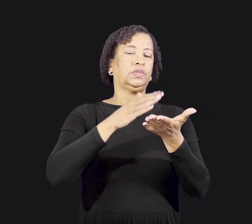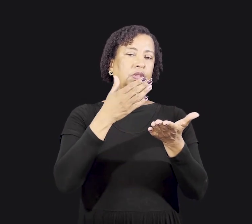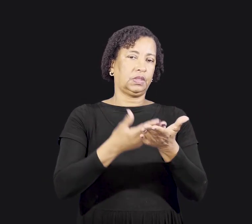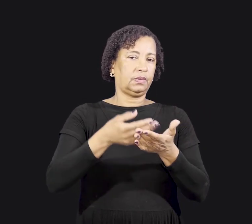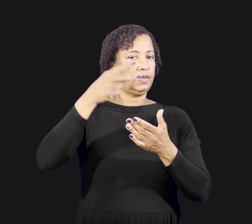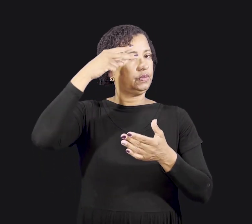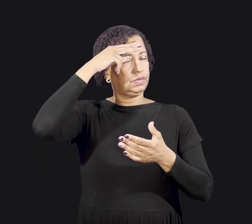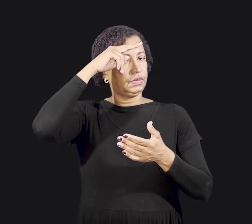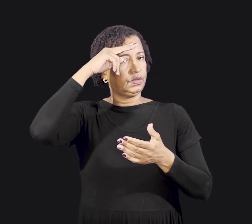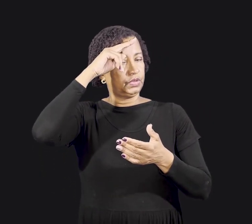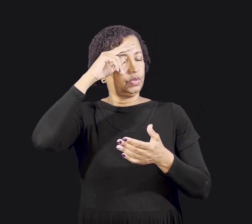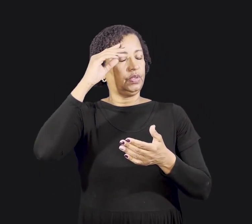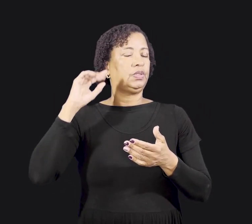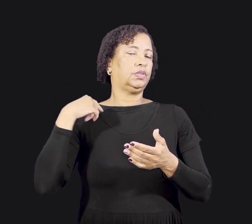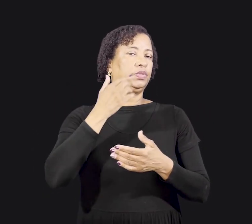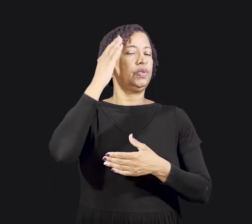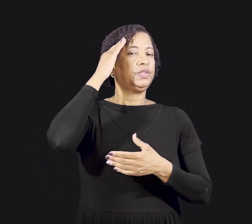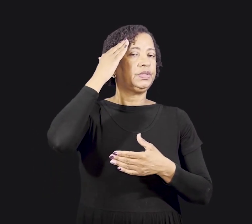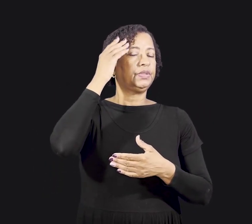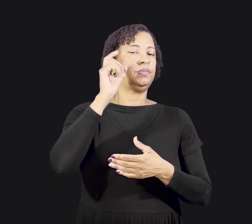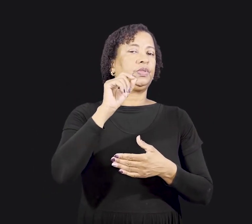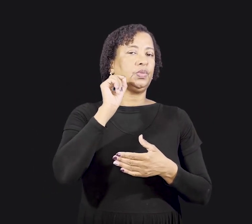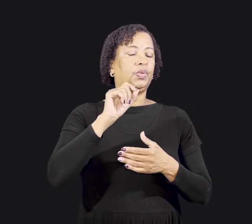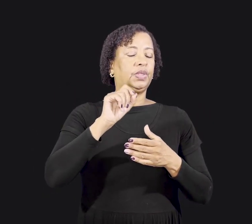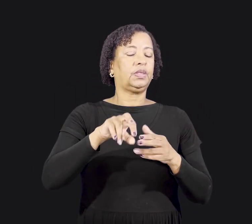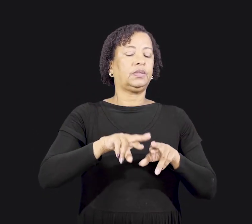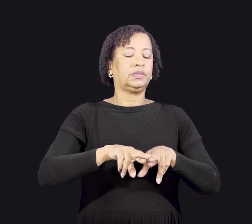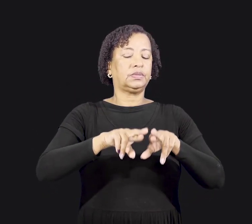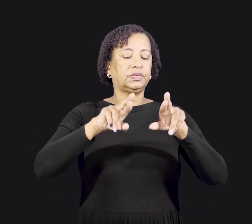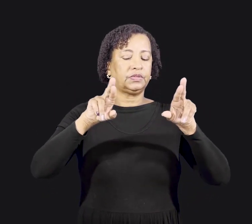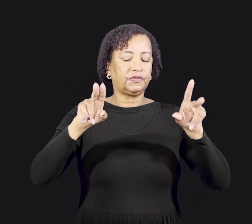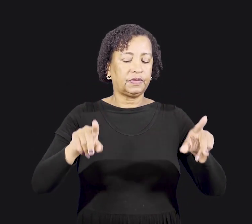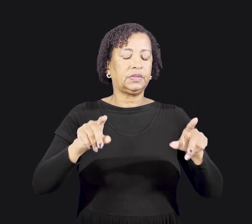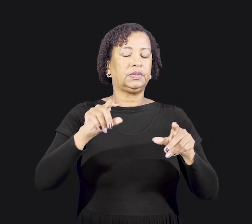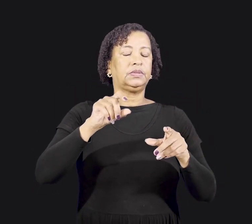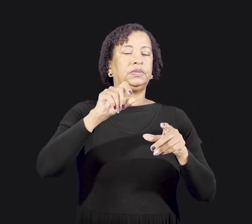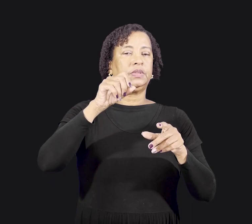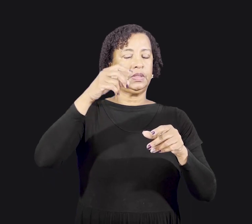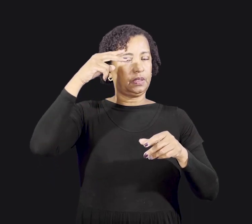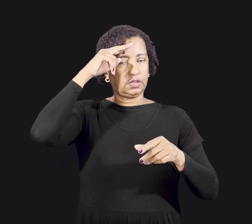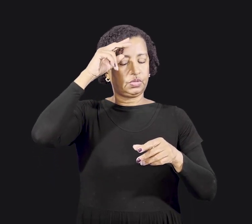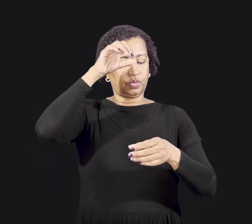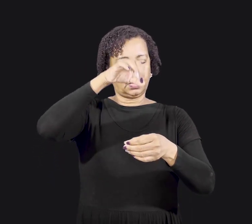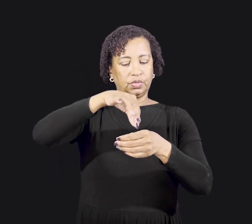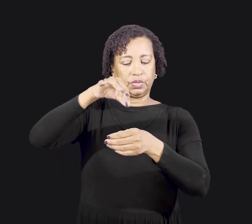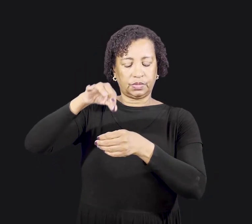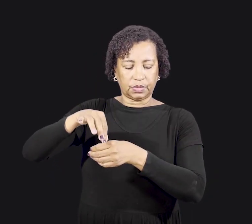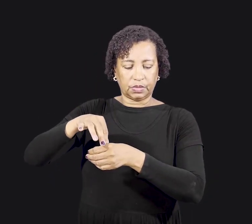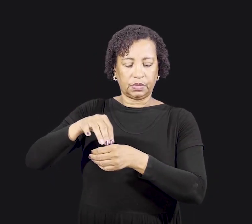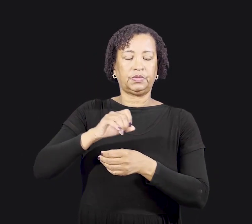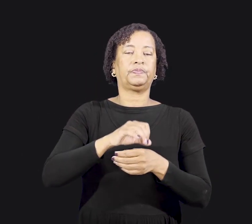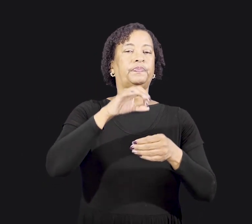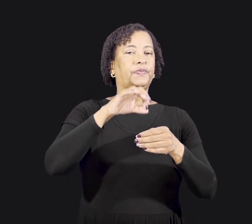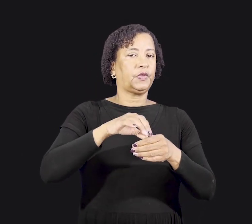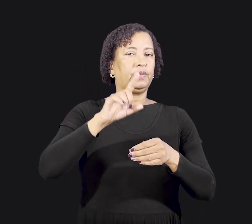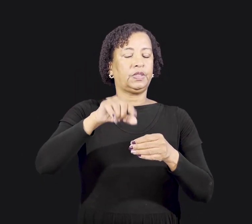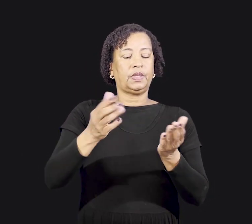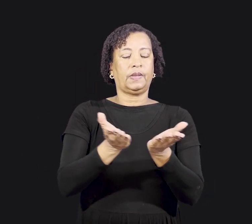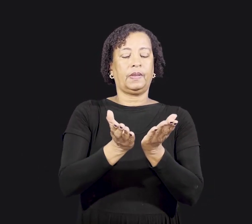interpretação dessa parábola, entendemos no que ela difere da parábola do semeador. Nessa, as sementes não são a palavra